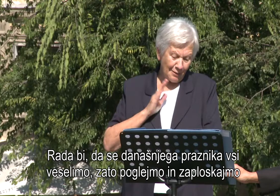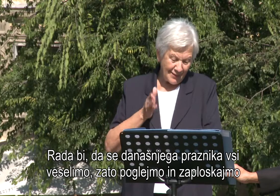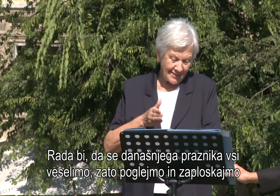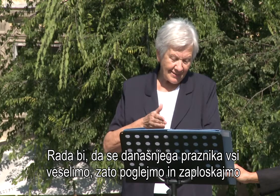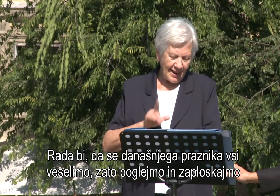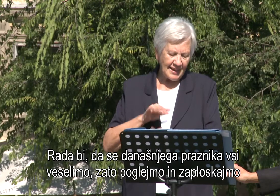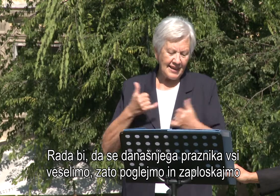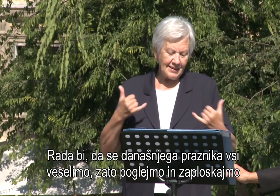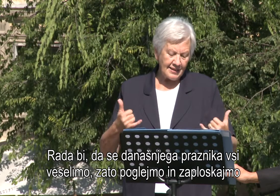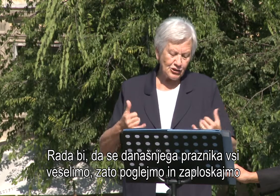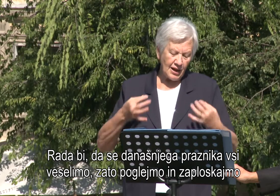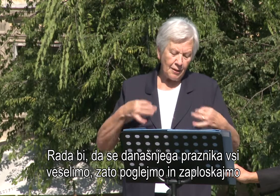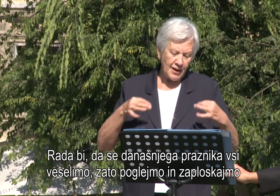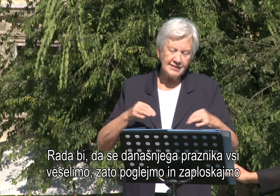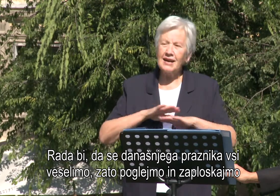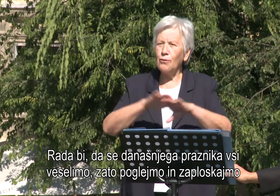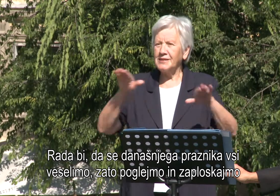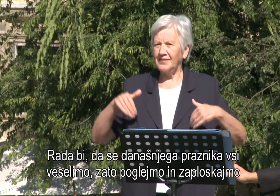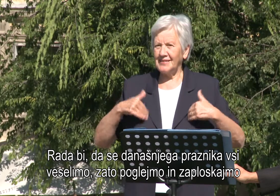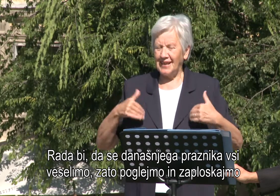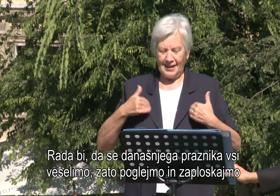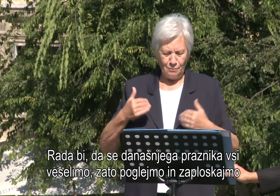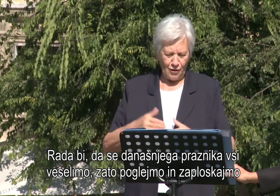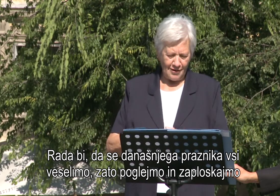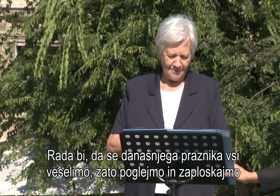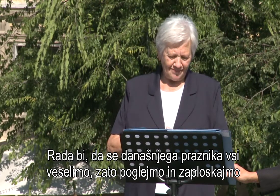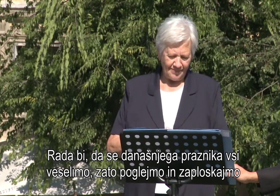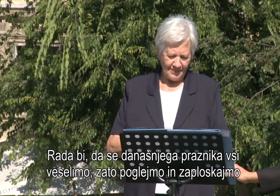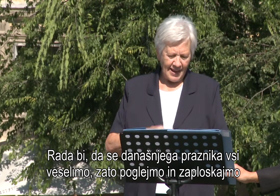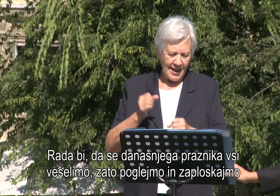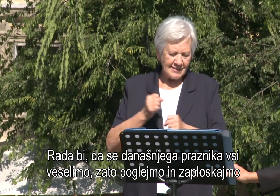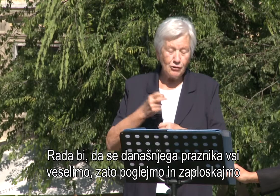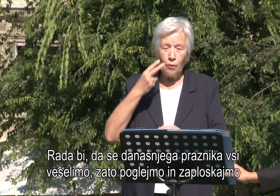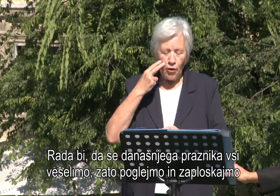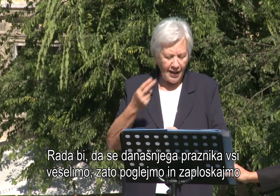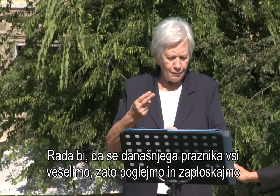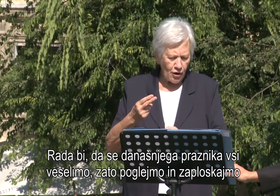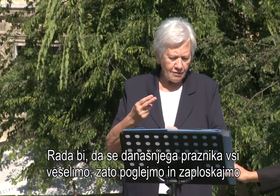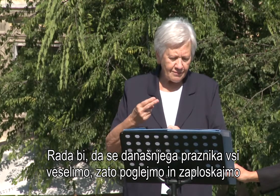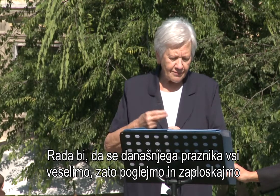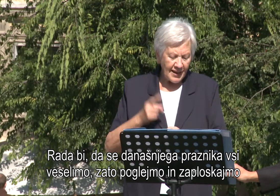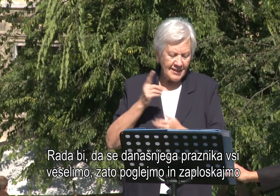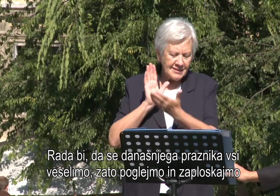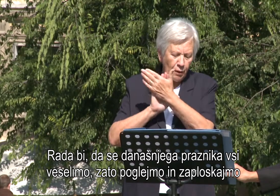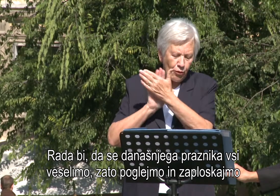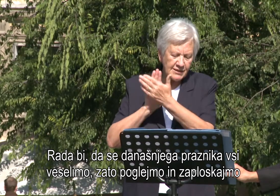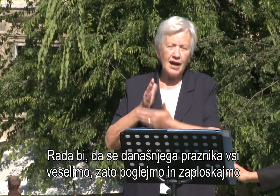Rada bi, da se današnjega praznika vsi veselimo. Zato poglejmo in